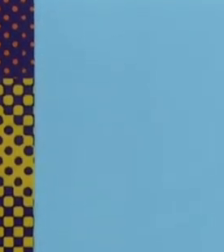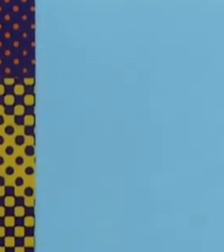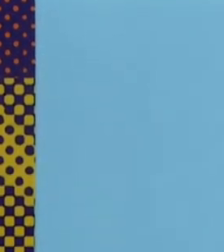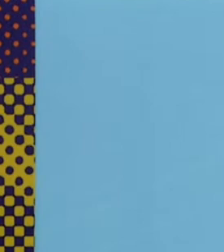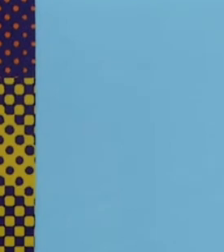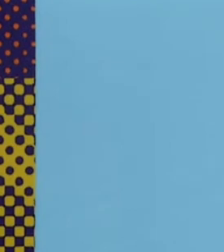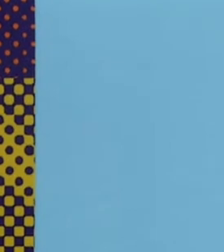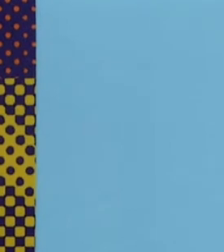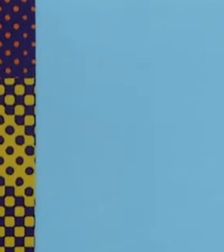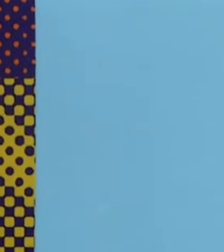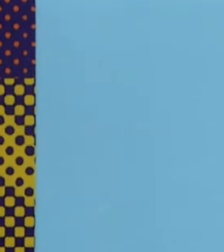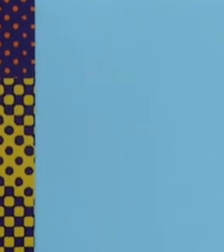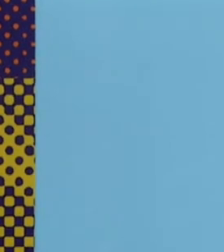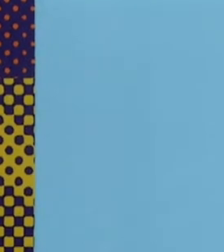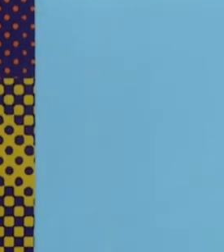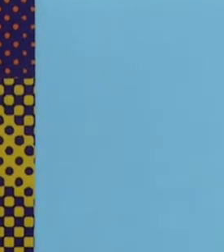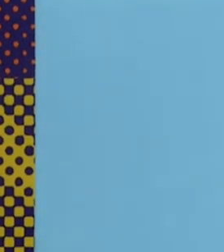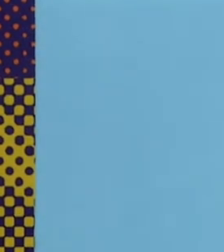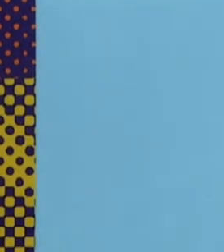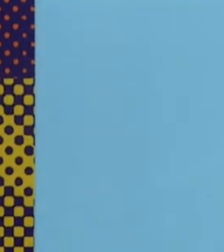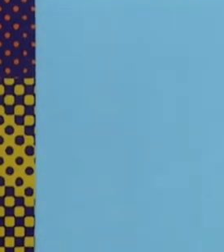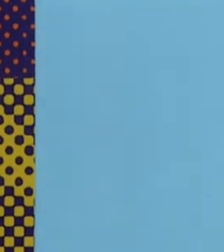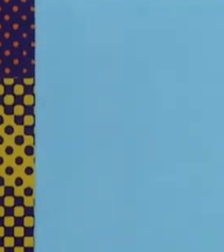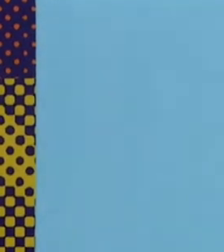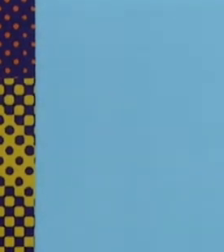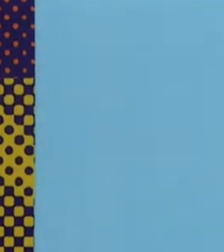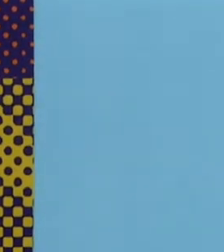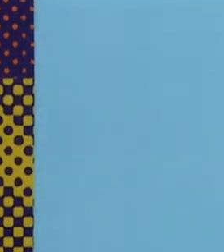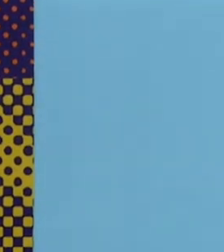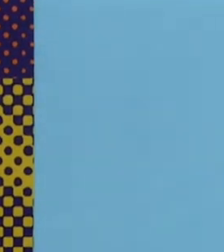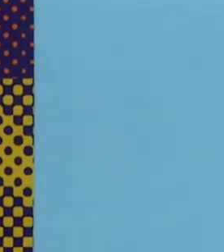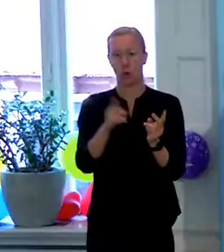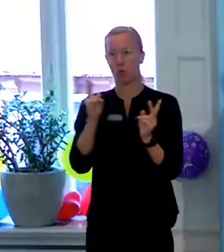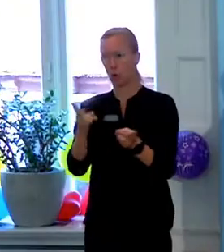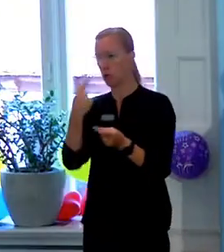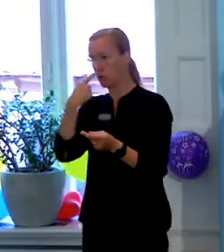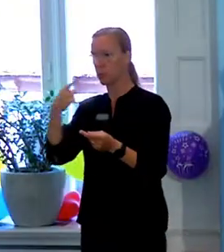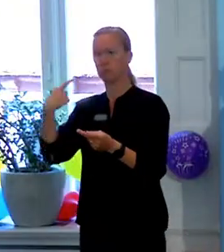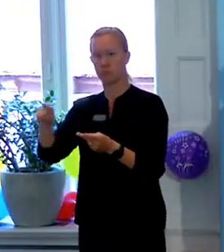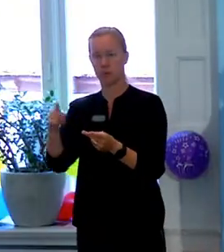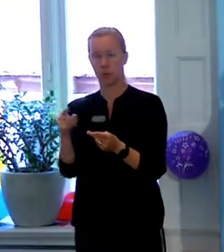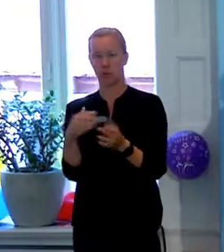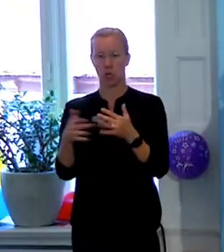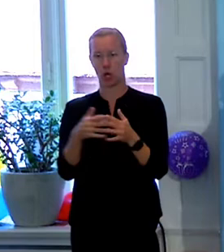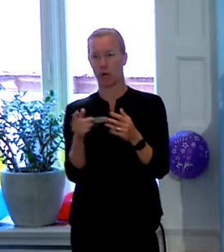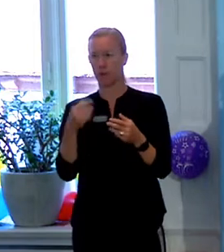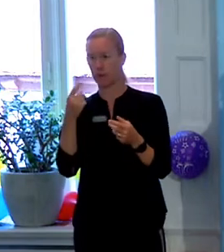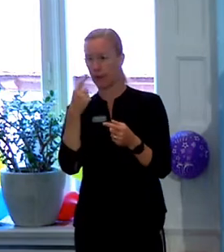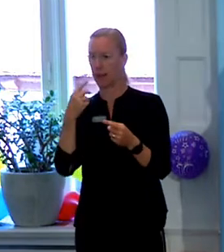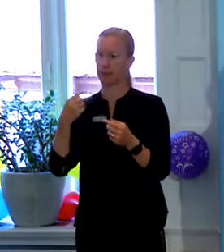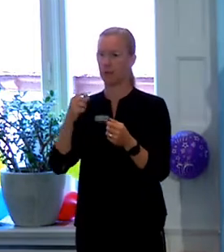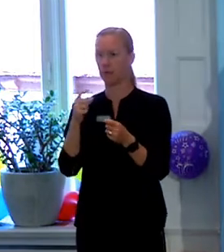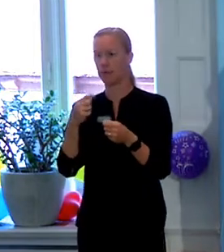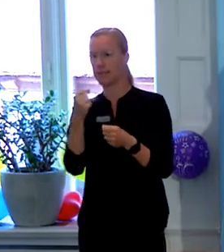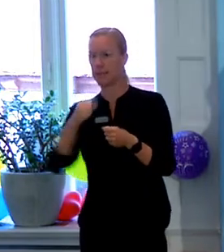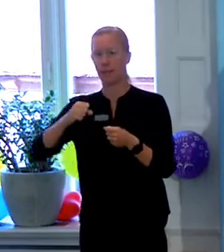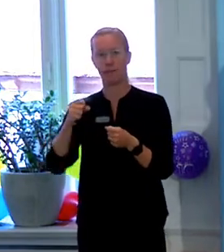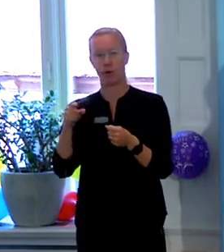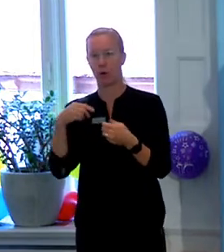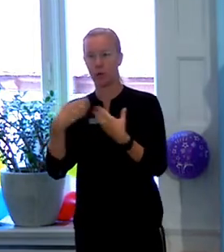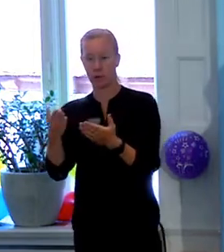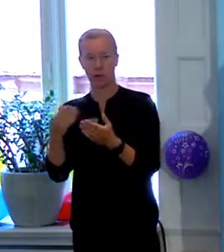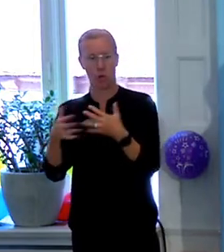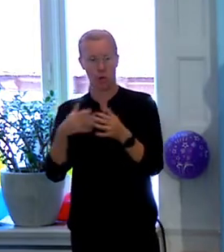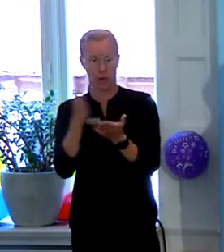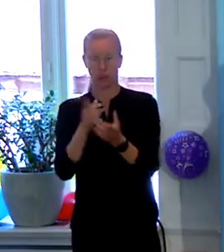rätt stöd till de som utsätts, men också för till de som utsätter eller kriminaliserar dem i slutändan om det har gått så pass långt. Och det